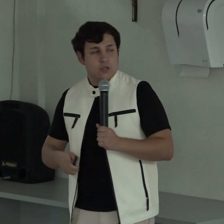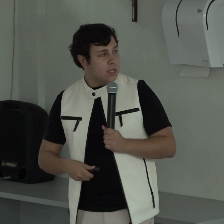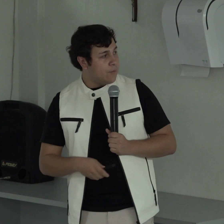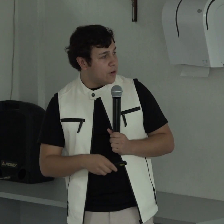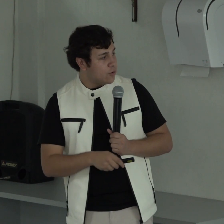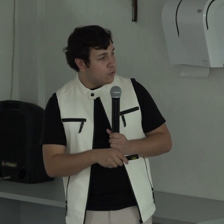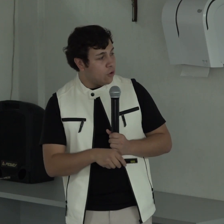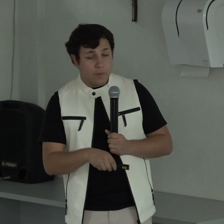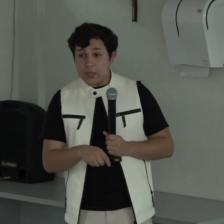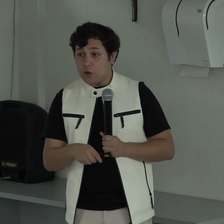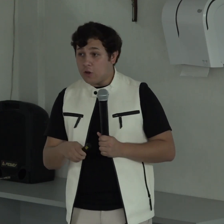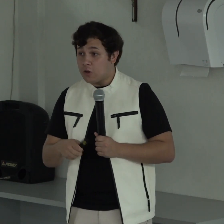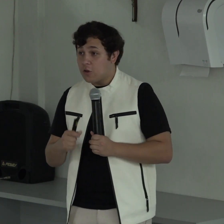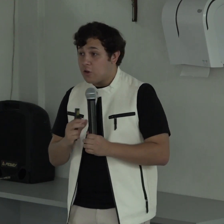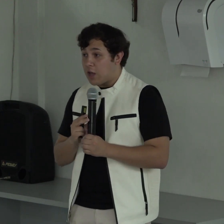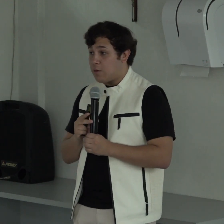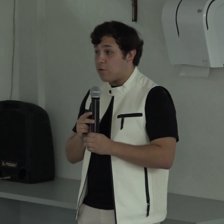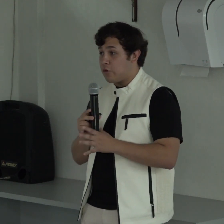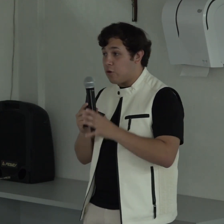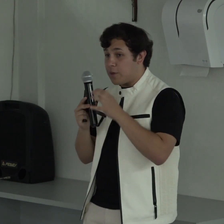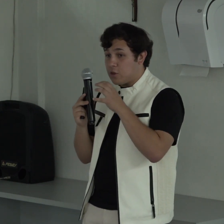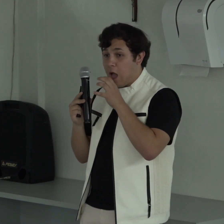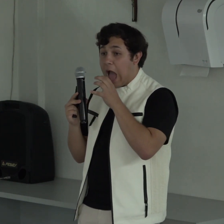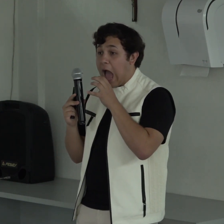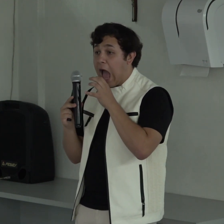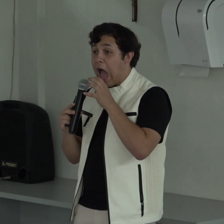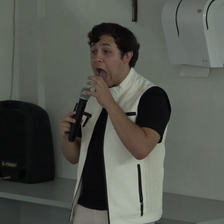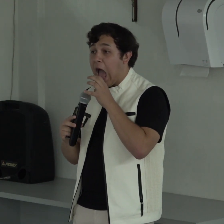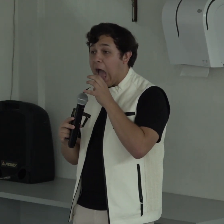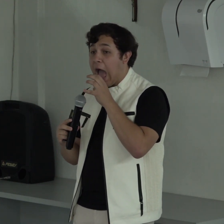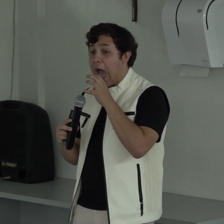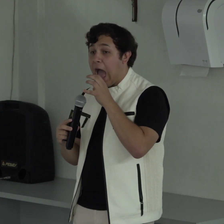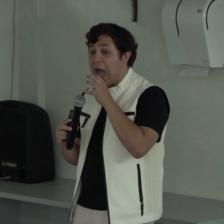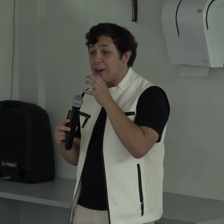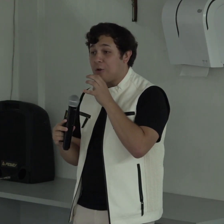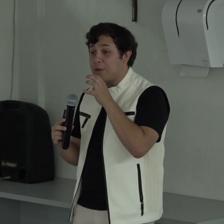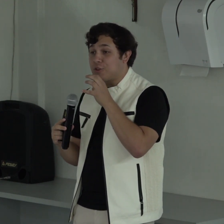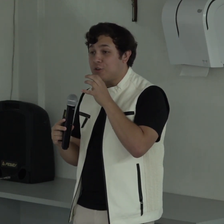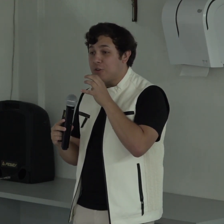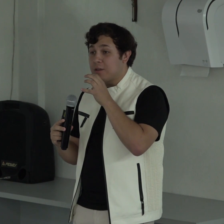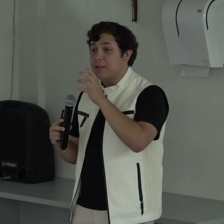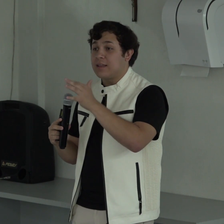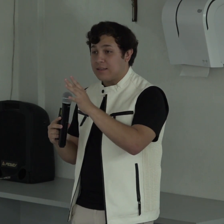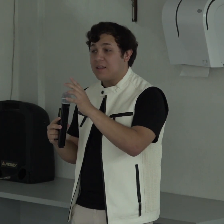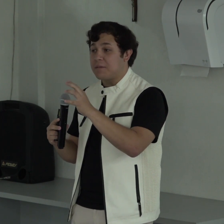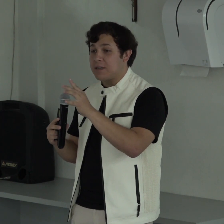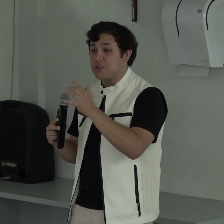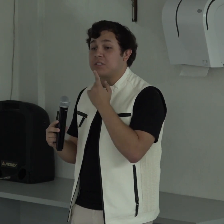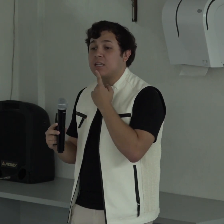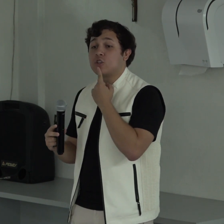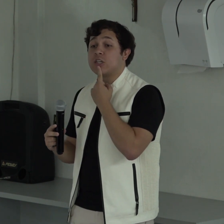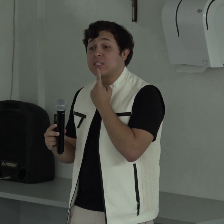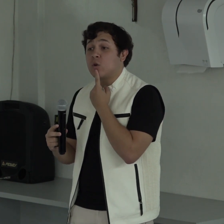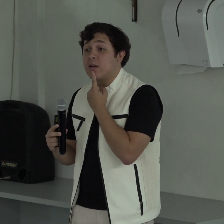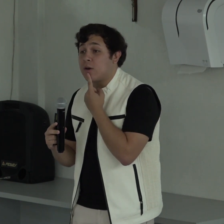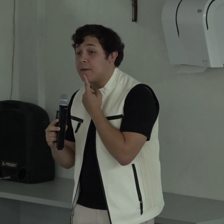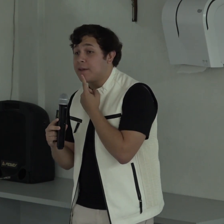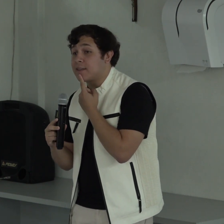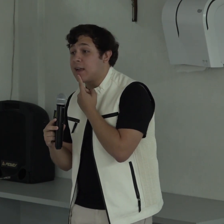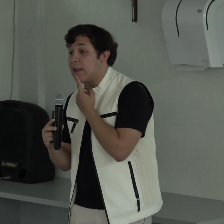le ponemos un globito, a lo mejor un globito, el globito, ¿sientes la vibración? Sí, lo estoy haciendo con la boca abierta. ¿La lengua